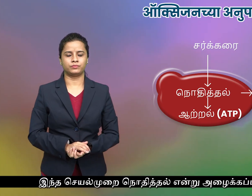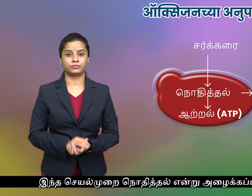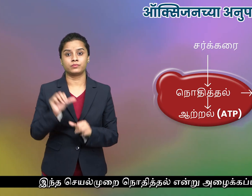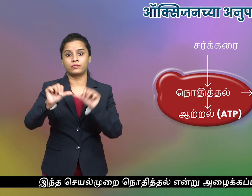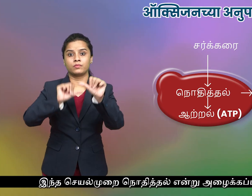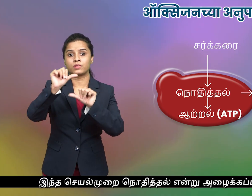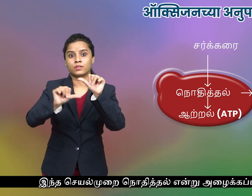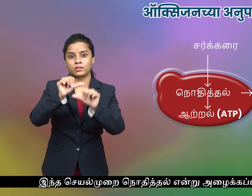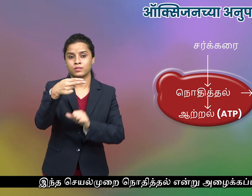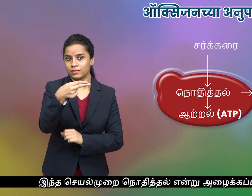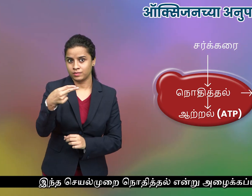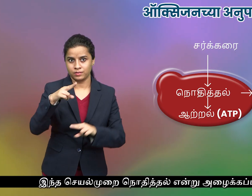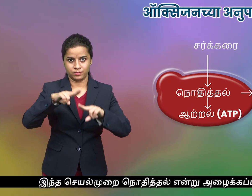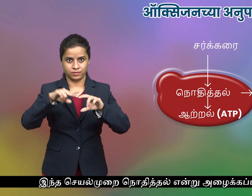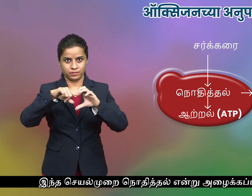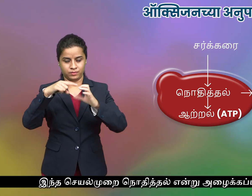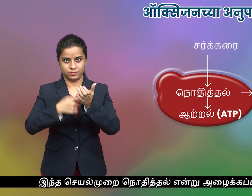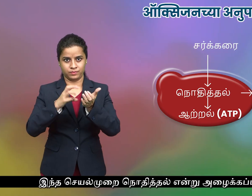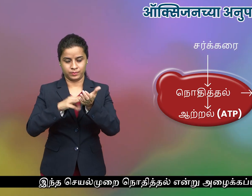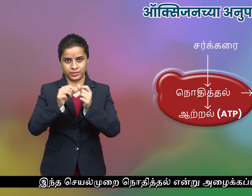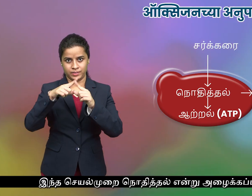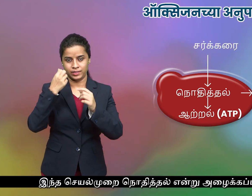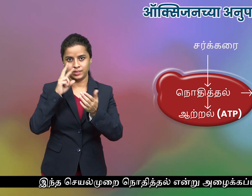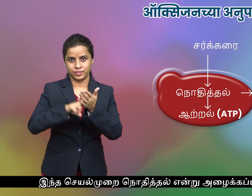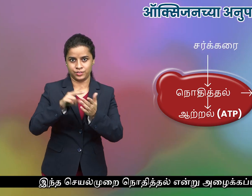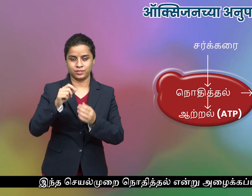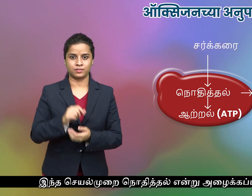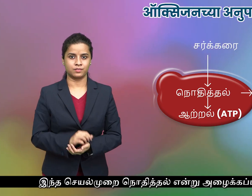இந்த செயல்முறை நொதித்தல் என்று அழைக்கப்படுகிறது மற்றும்